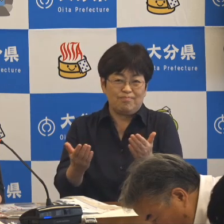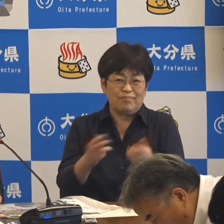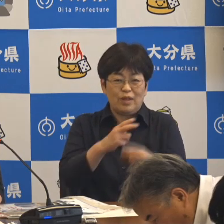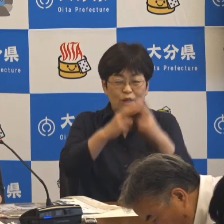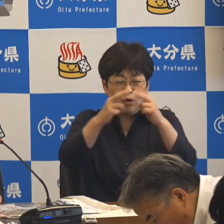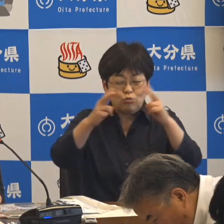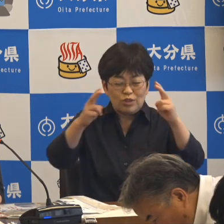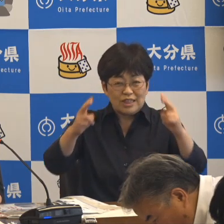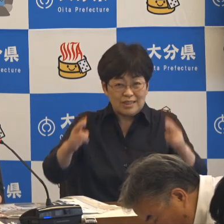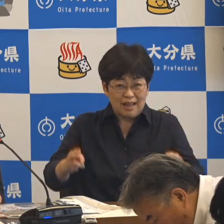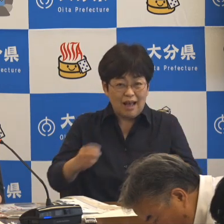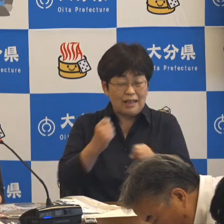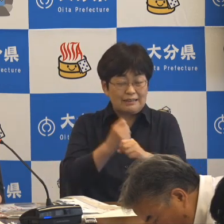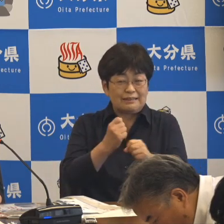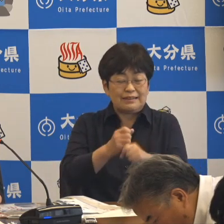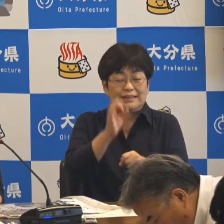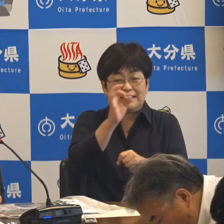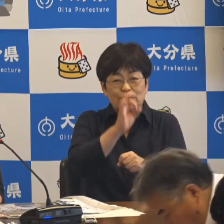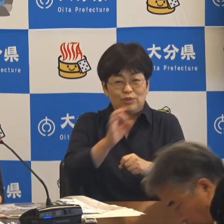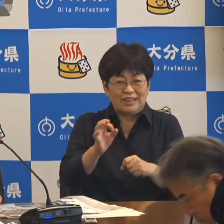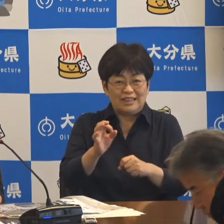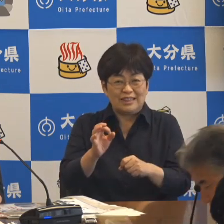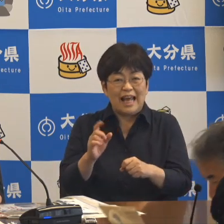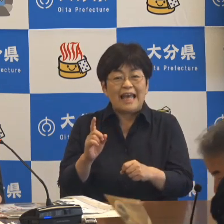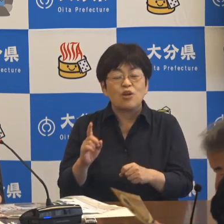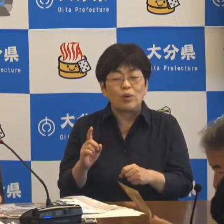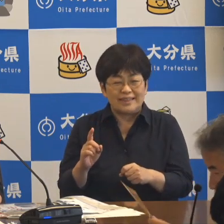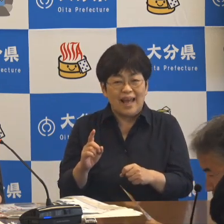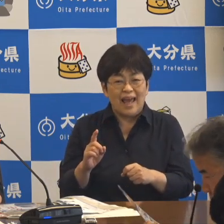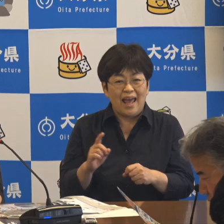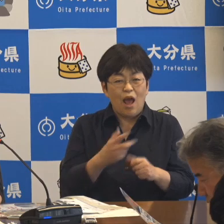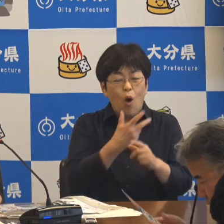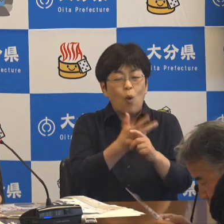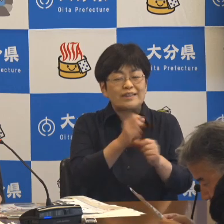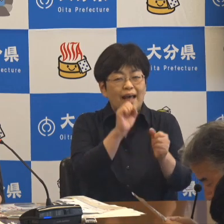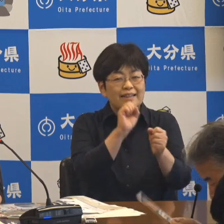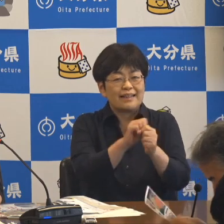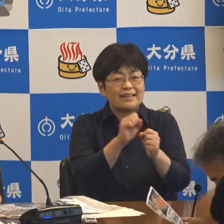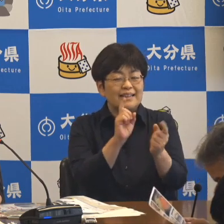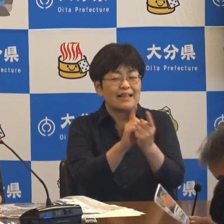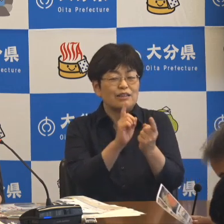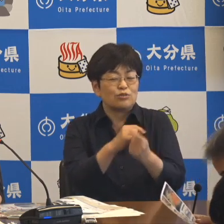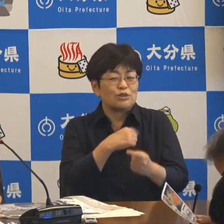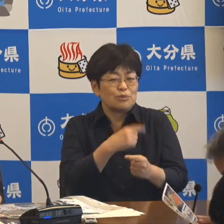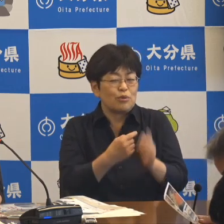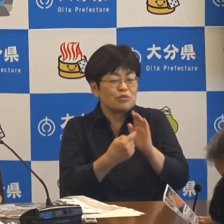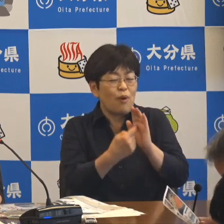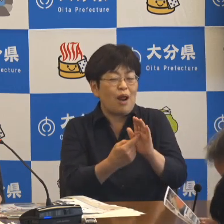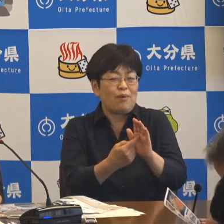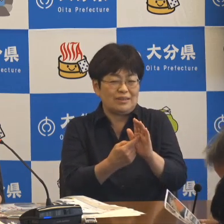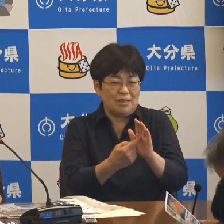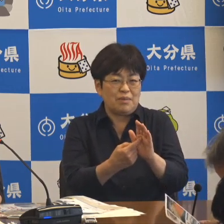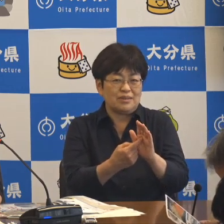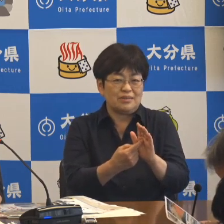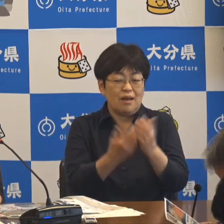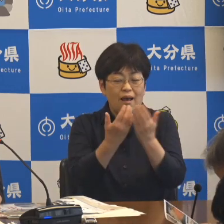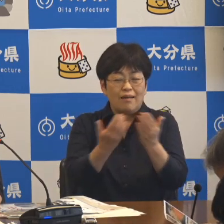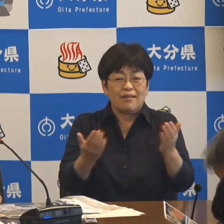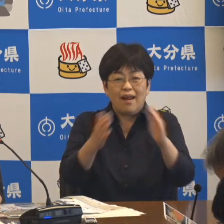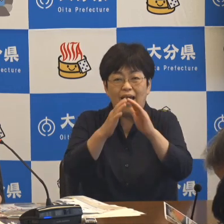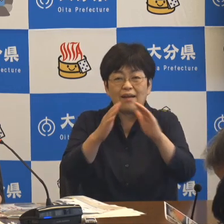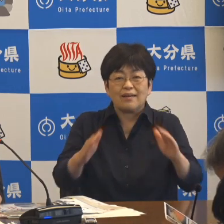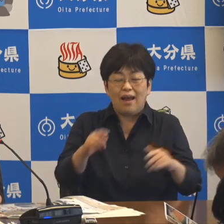重による北斎作品への意識も感じられる、そういう作品もございます。この展覧会は、